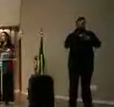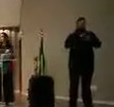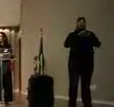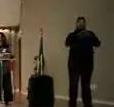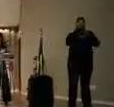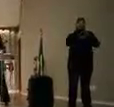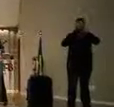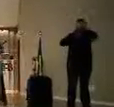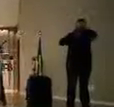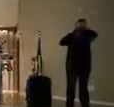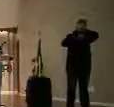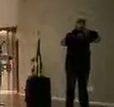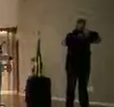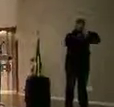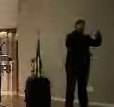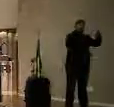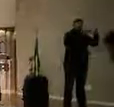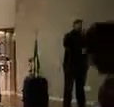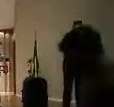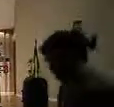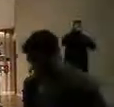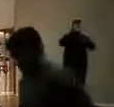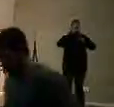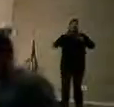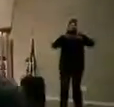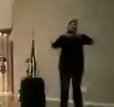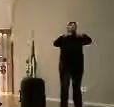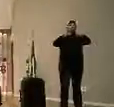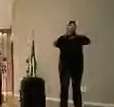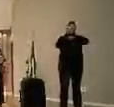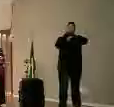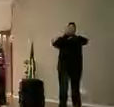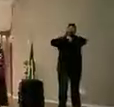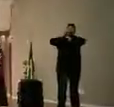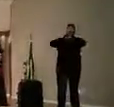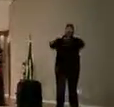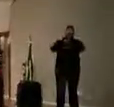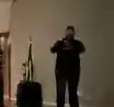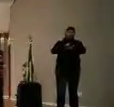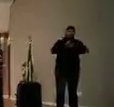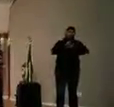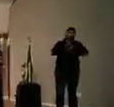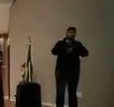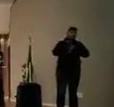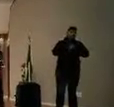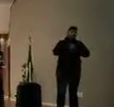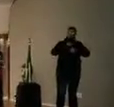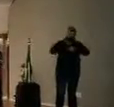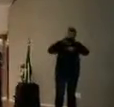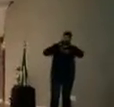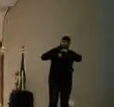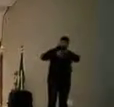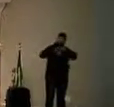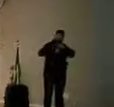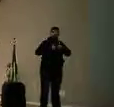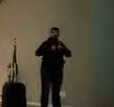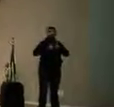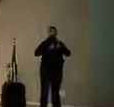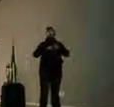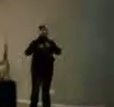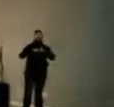órgãos, o UNB, Ministério do Meio Ambiente, estão nos apoiando aí nessa jornada, nessa conferência.